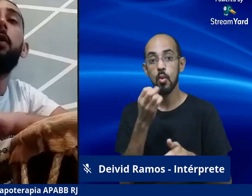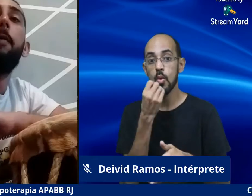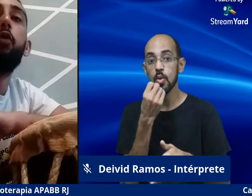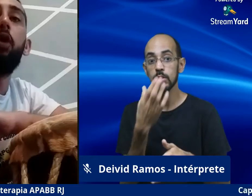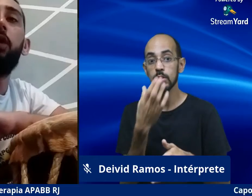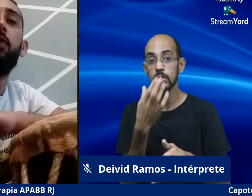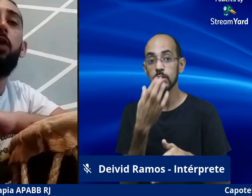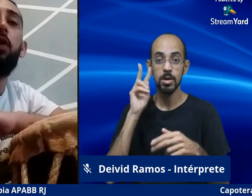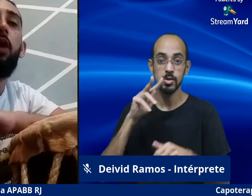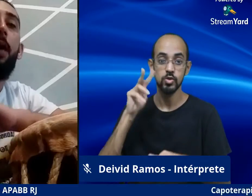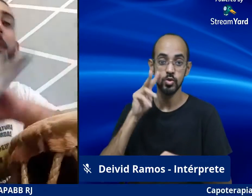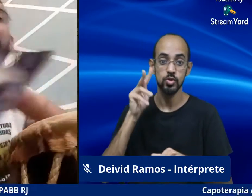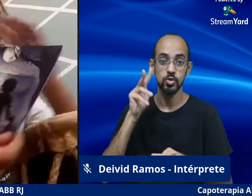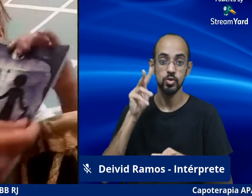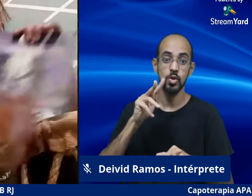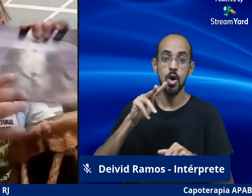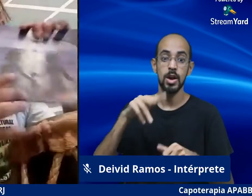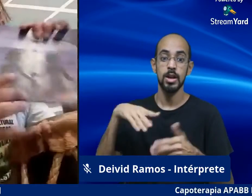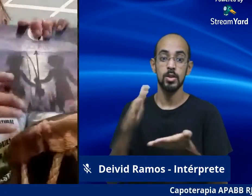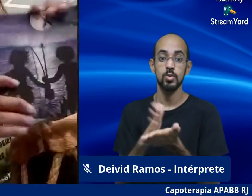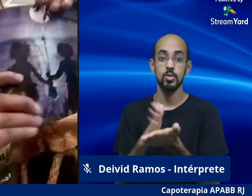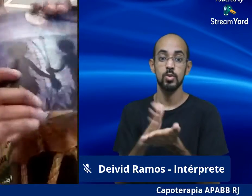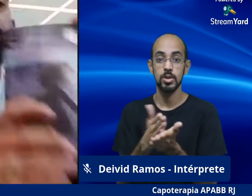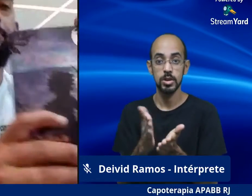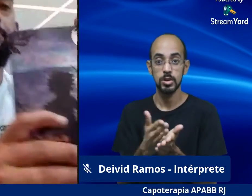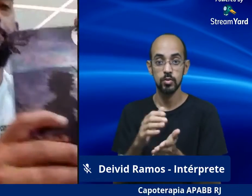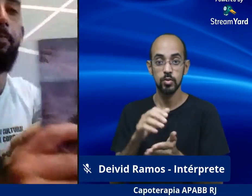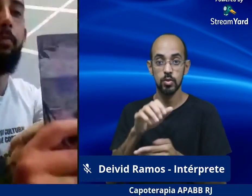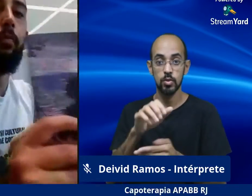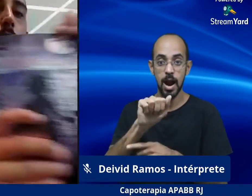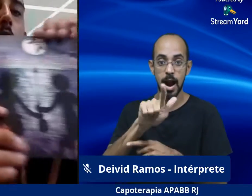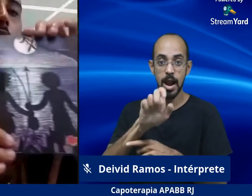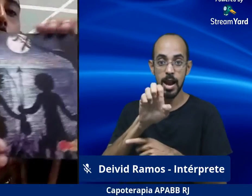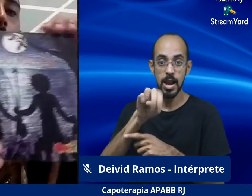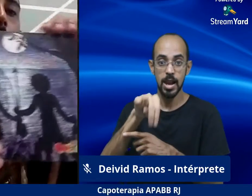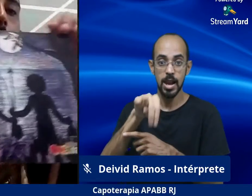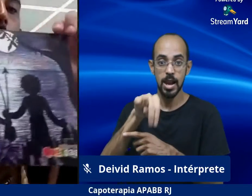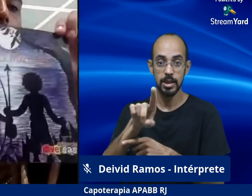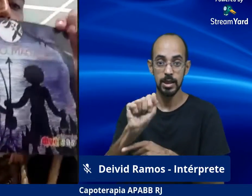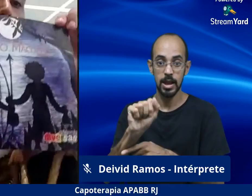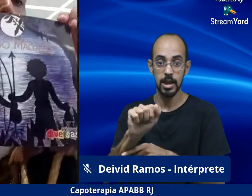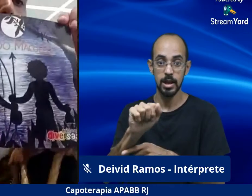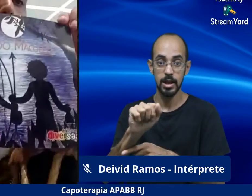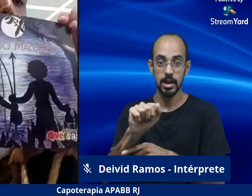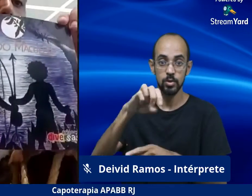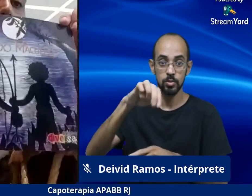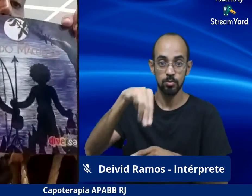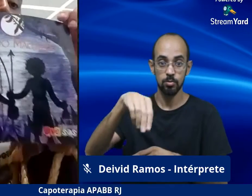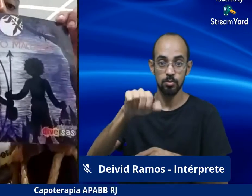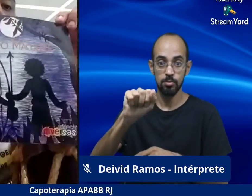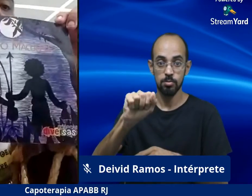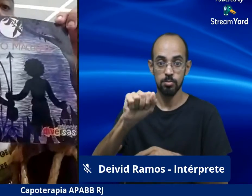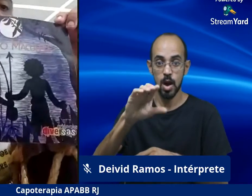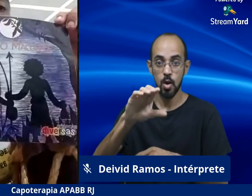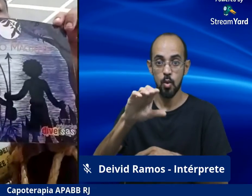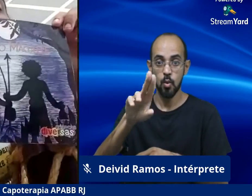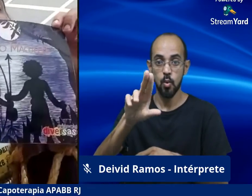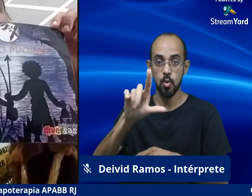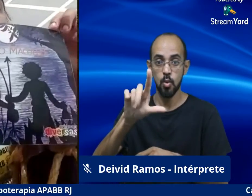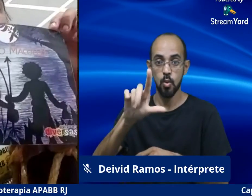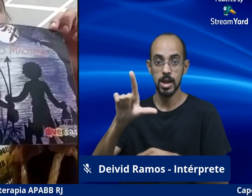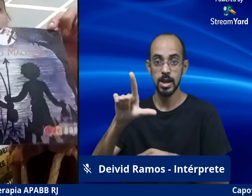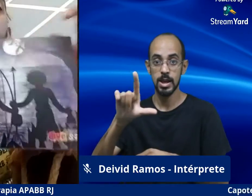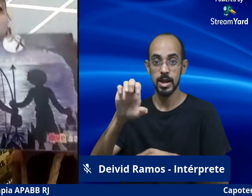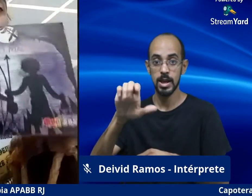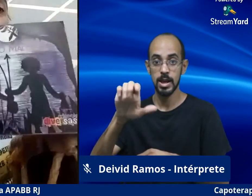história do livro A Lenda do Maculelê. Livro A Lenda do Maculelê, esse livro, né,